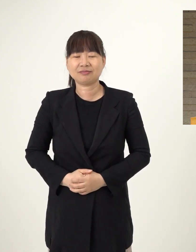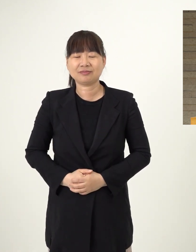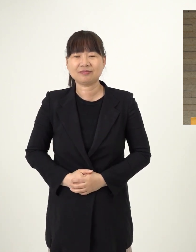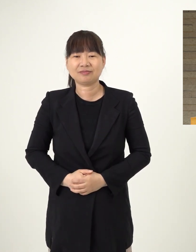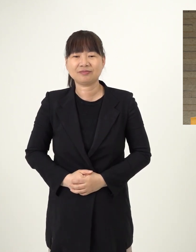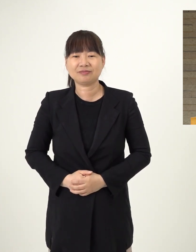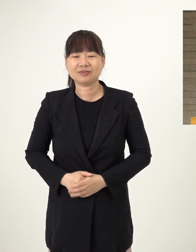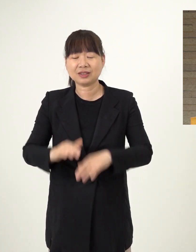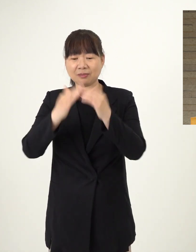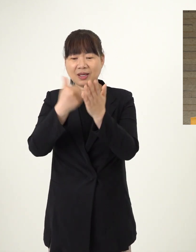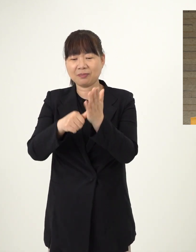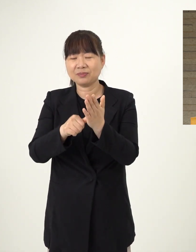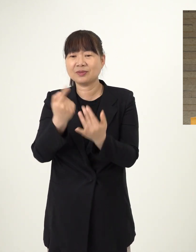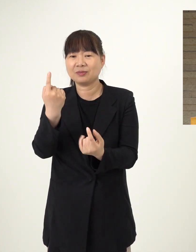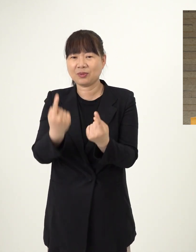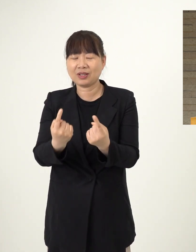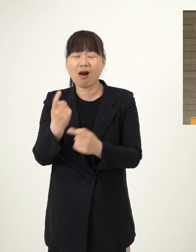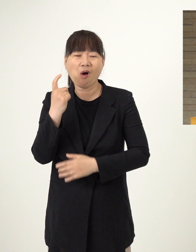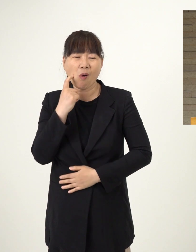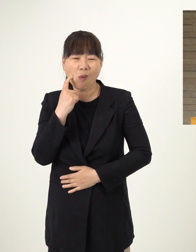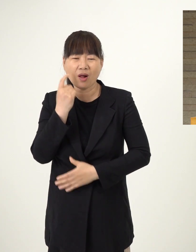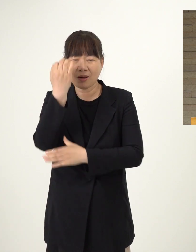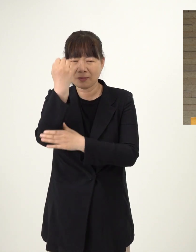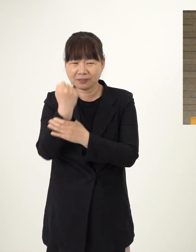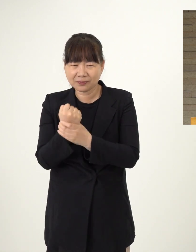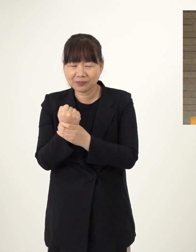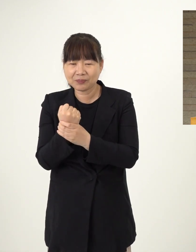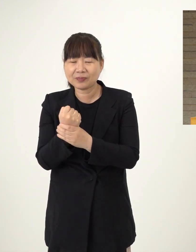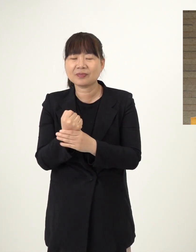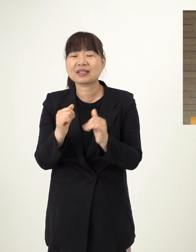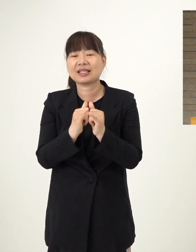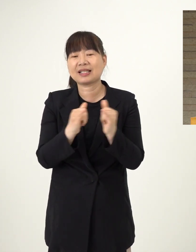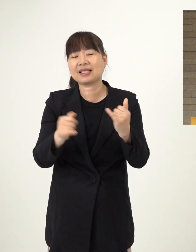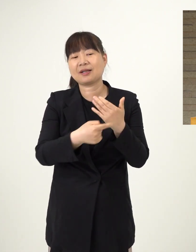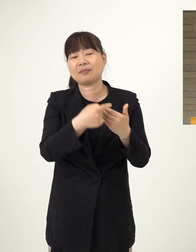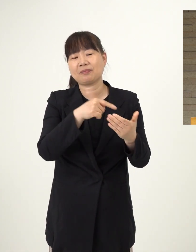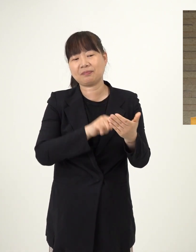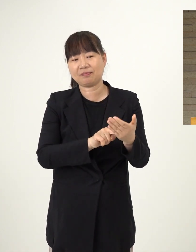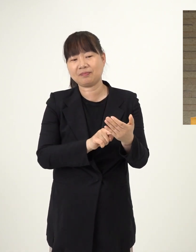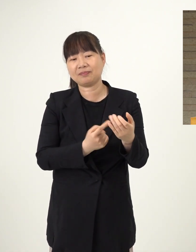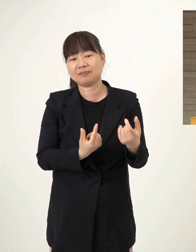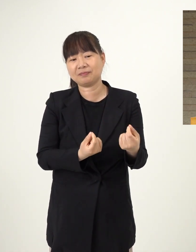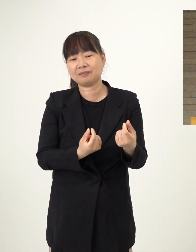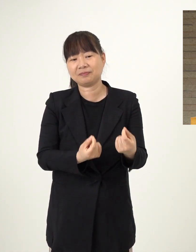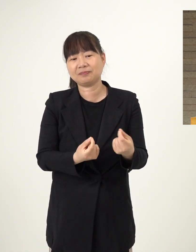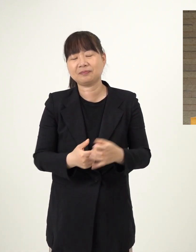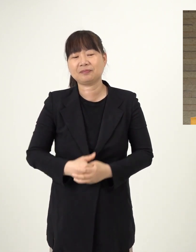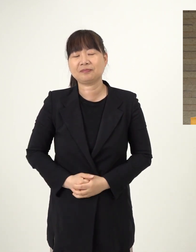절대 만물보다 거짓되고 부패한 것이 인간의 마음이에요.